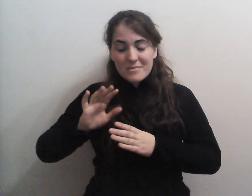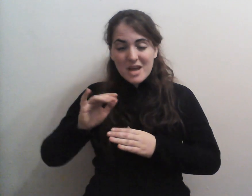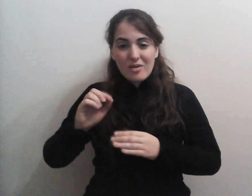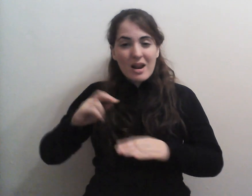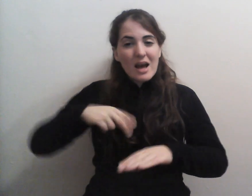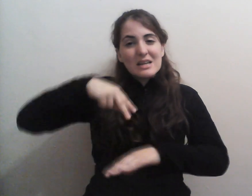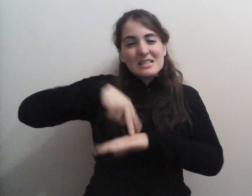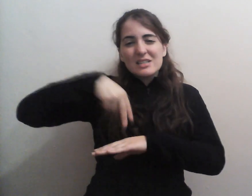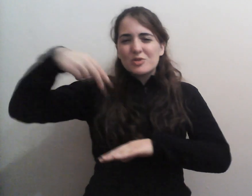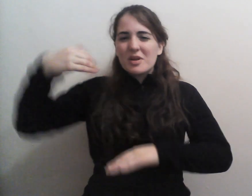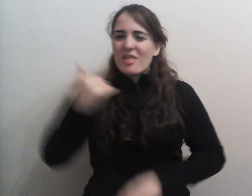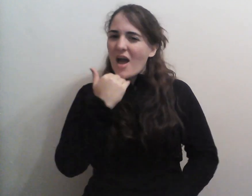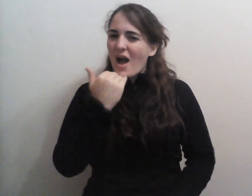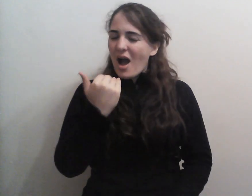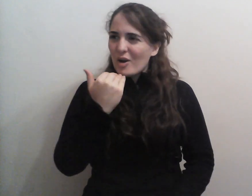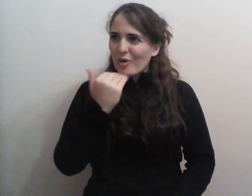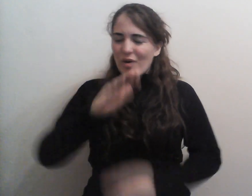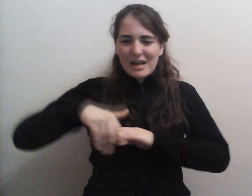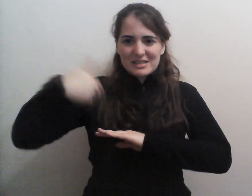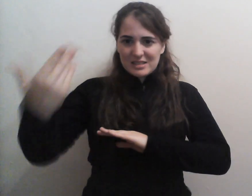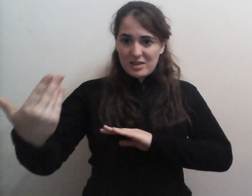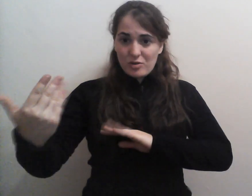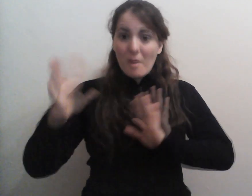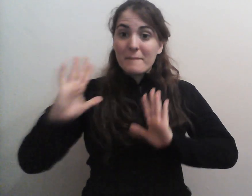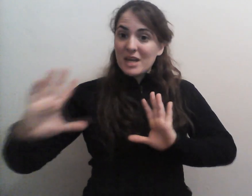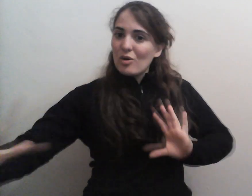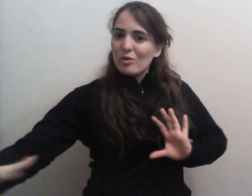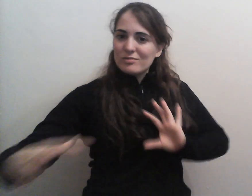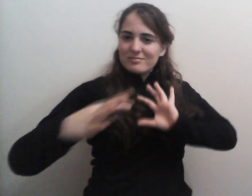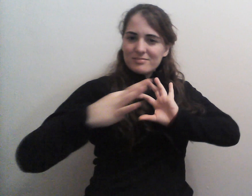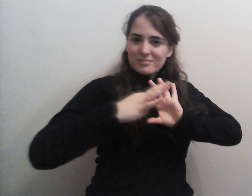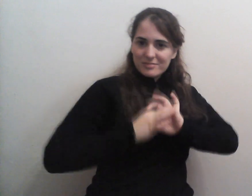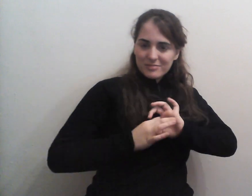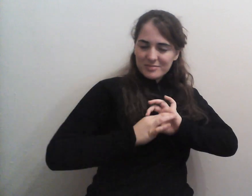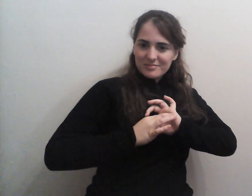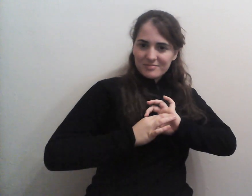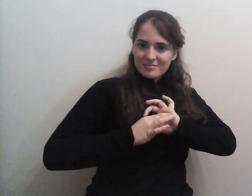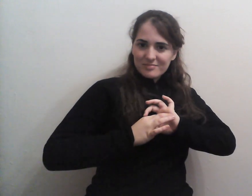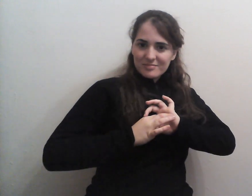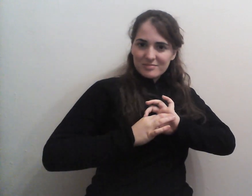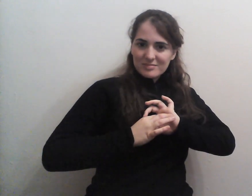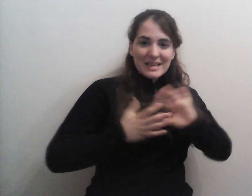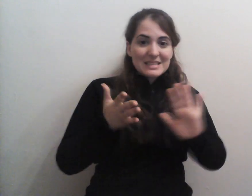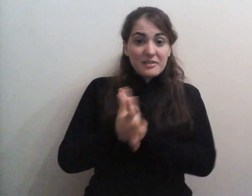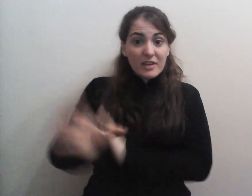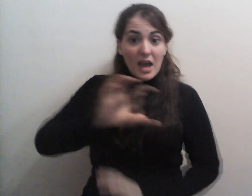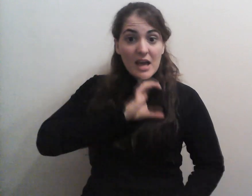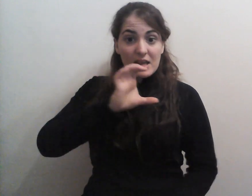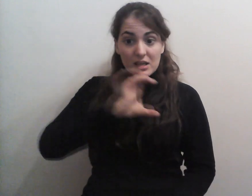realidades están ligadas porque Cristo al resucitar garantizó nuestro nuevo nacimiento. Dios